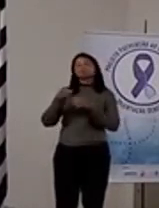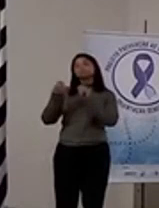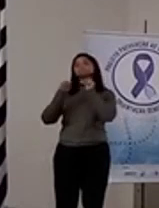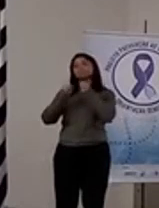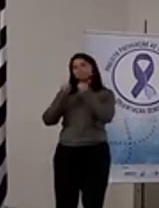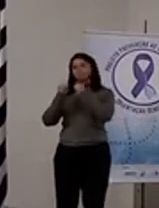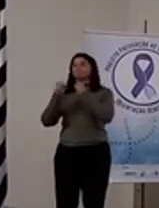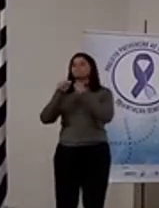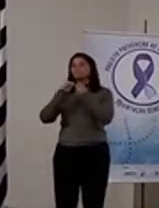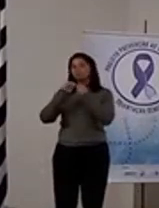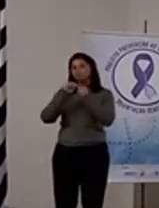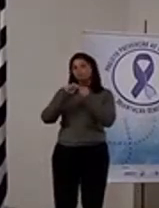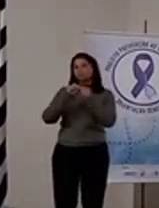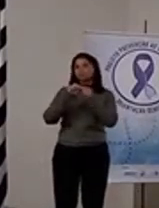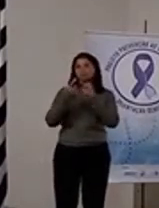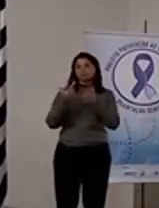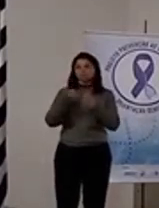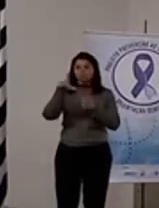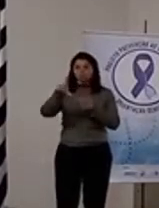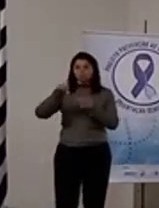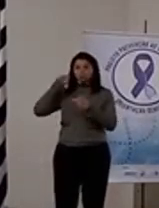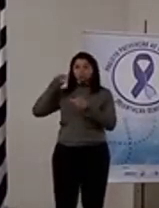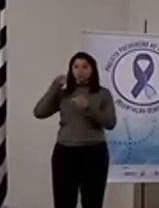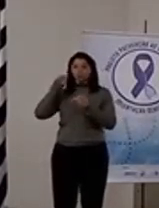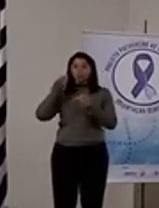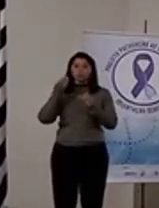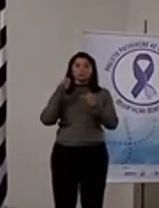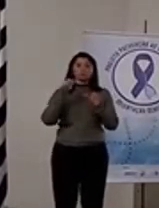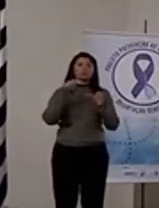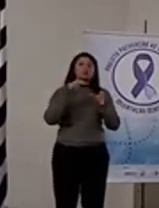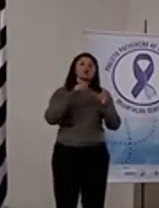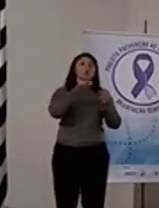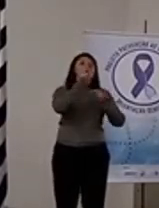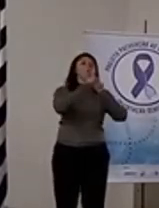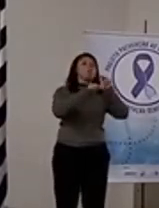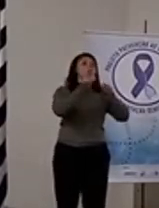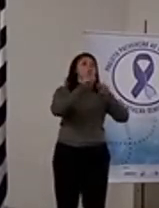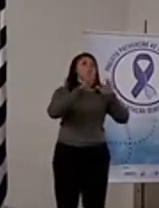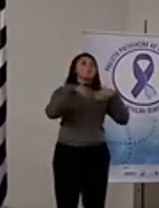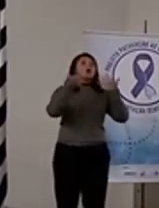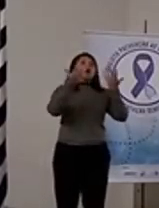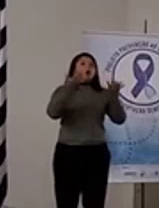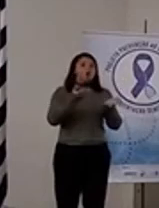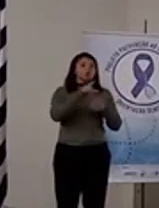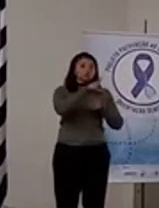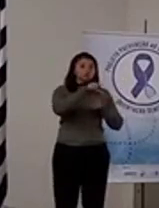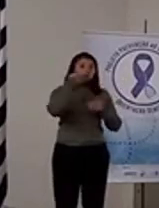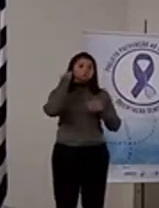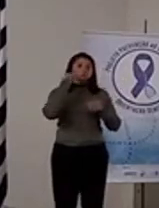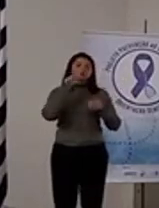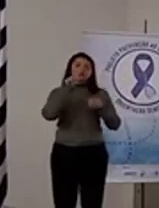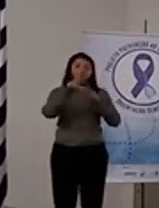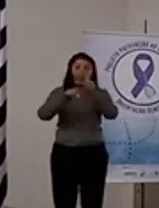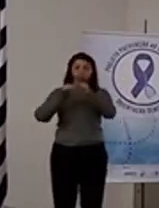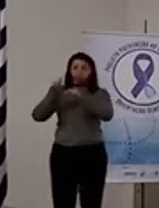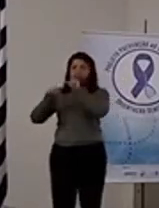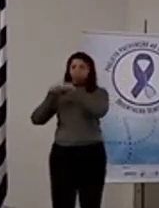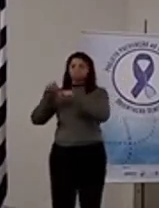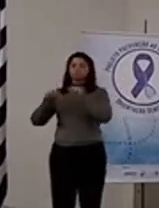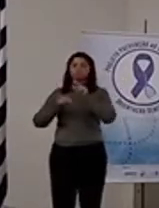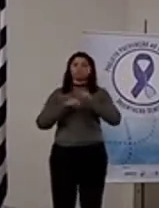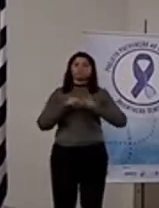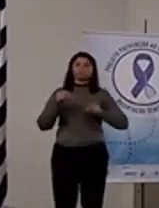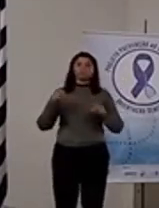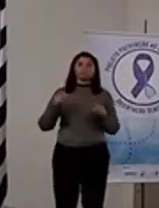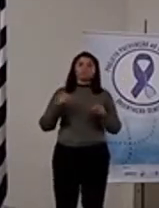os embriões, você pode descobrir qual embrião tem 3 cromossomos 21 e fazer uma seleção desse embrião. Mas aí você já tem